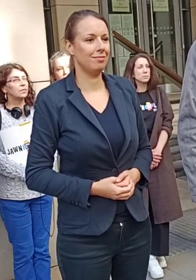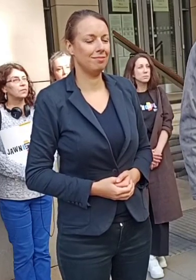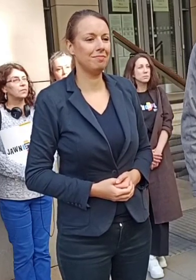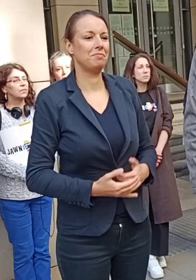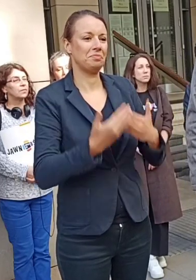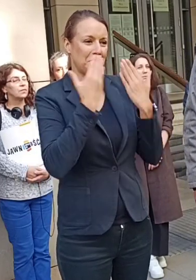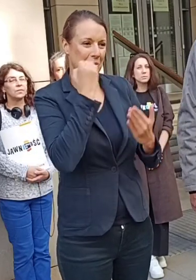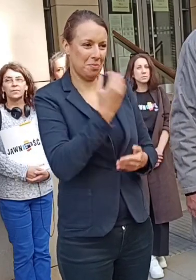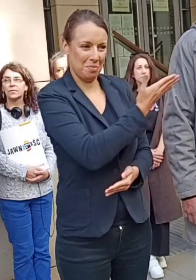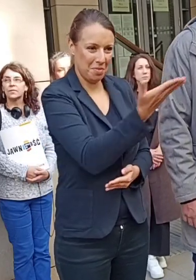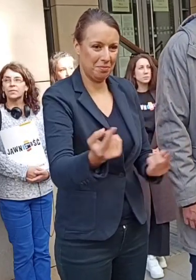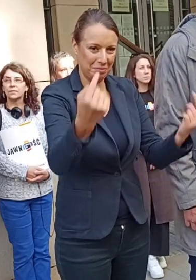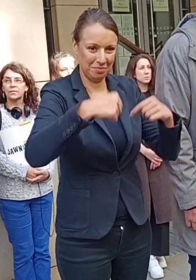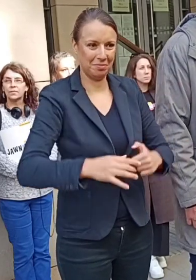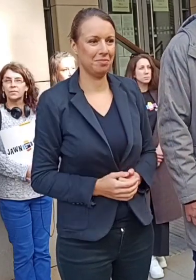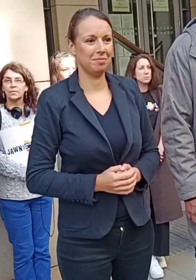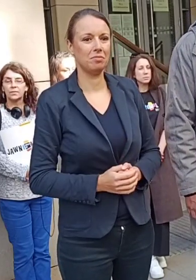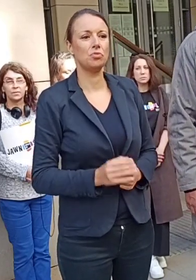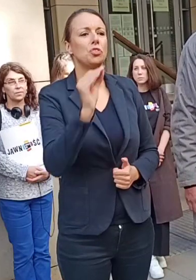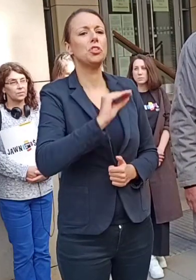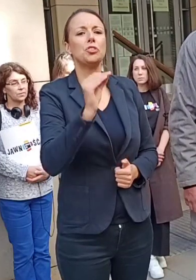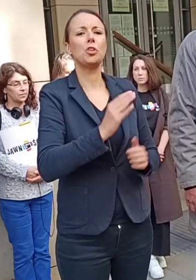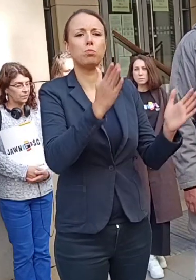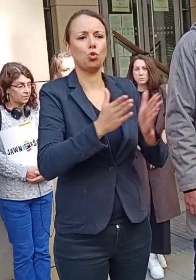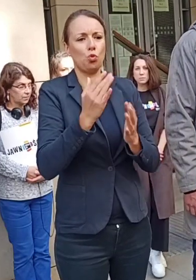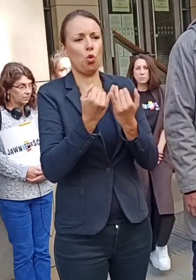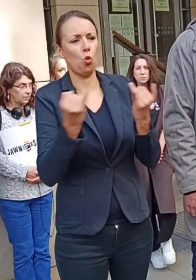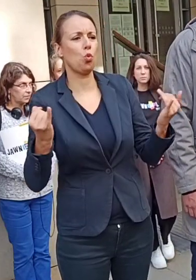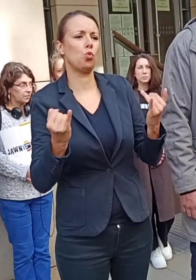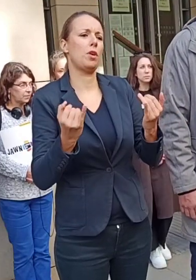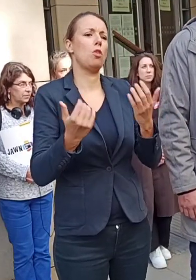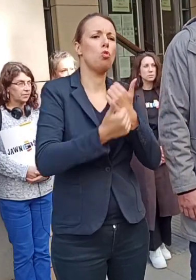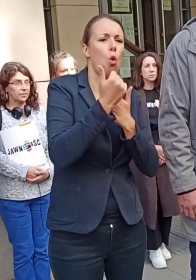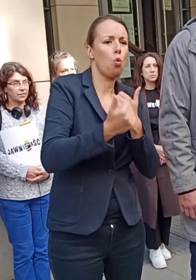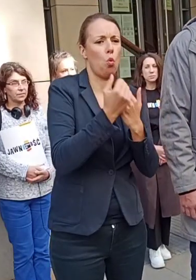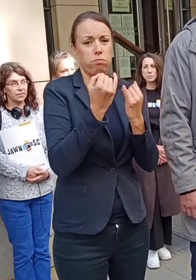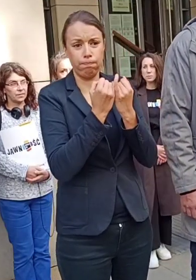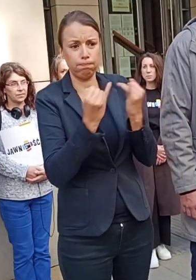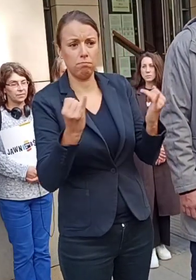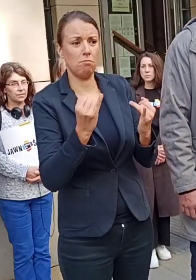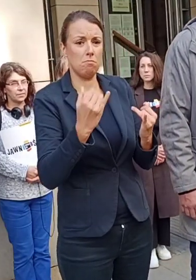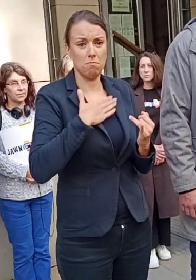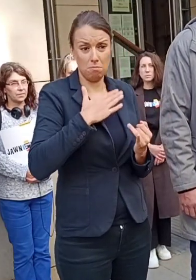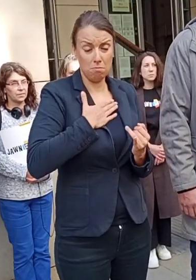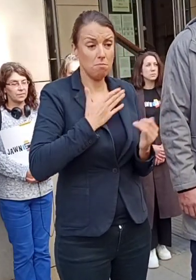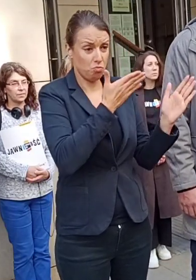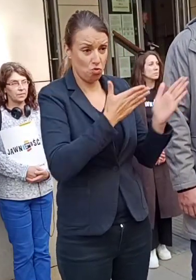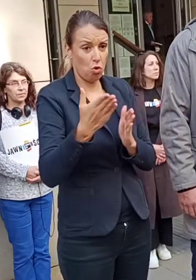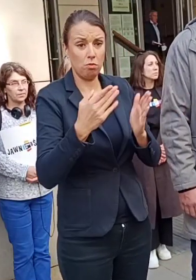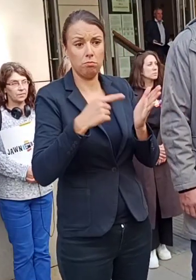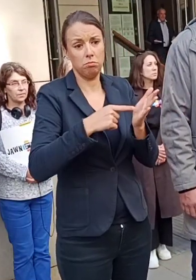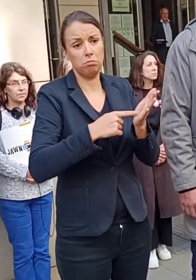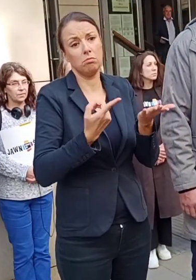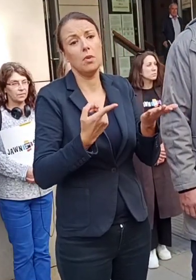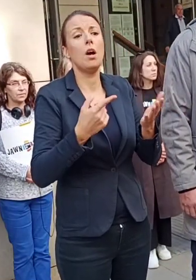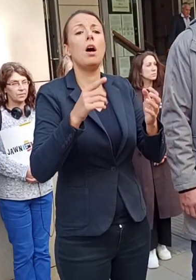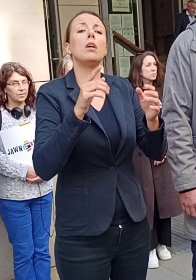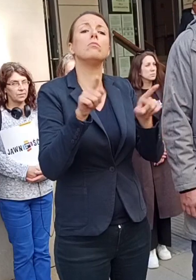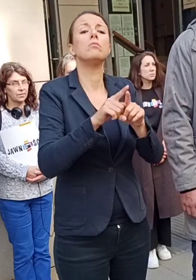Dziękujemy bardzo Państwu. Mamy jeszcze materiały przygotowane, gdzie znajduje się informacja z Europejskiego Trybunału Praw